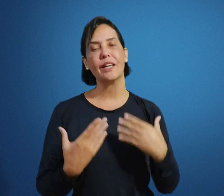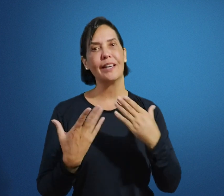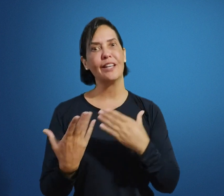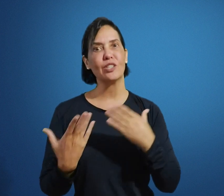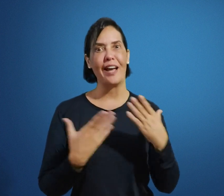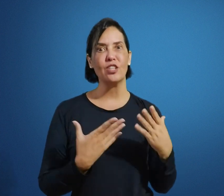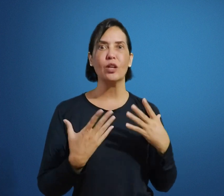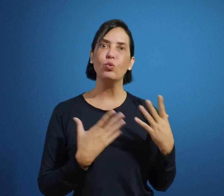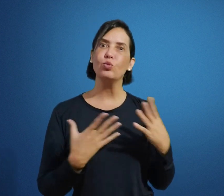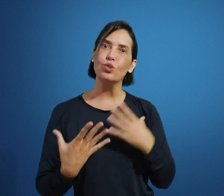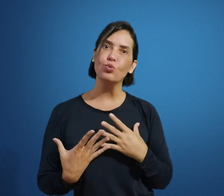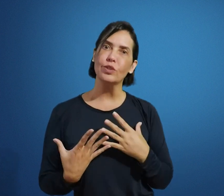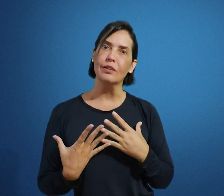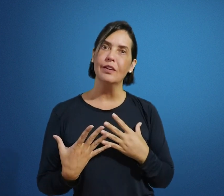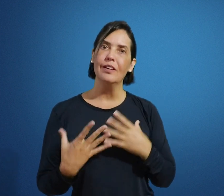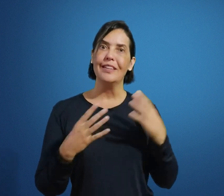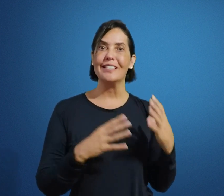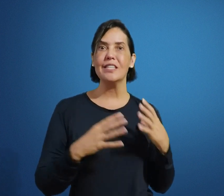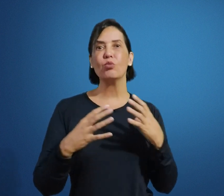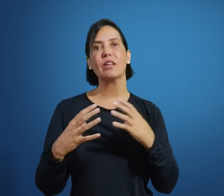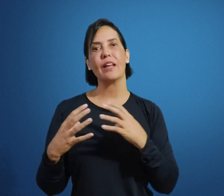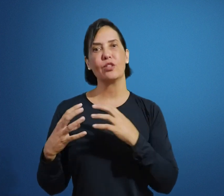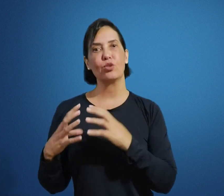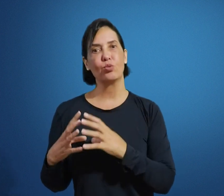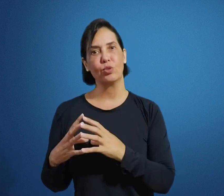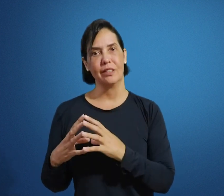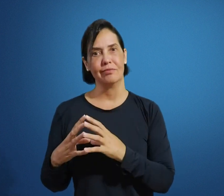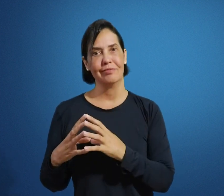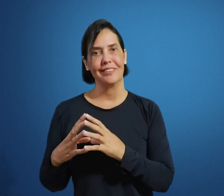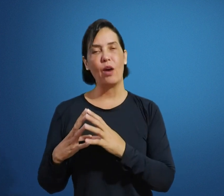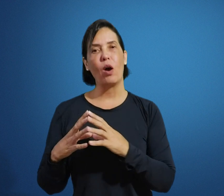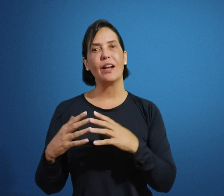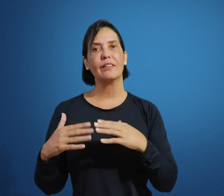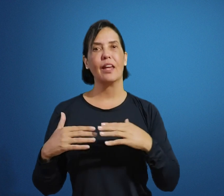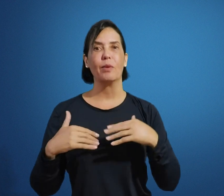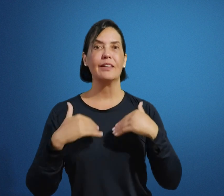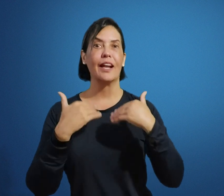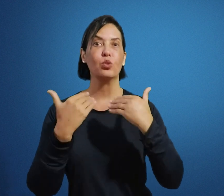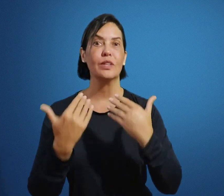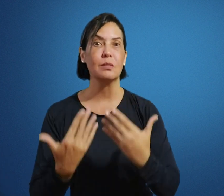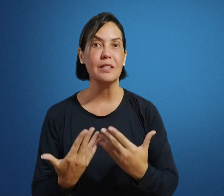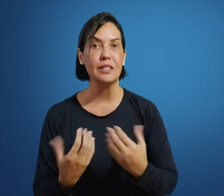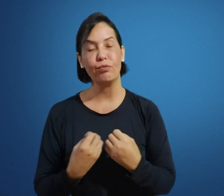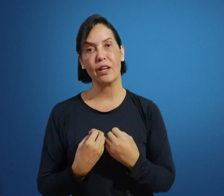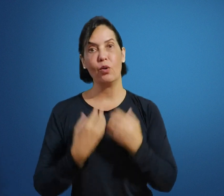da identidade da cultura surda, da singularidade surda, na qual ela tem uma literatura específica,